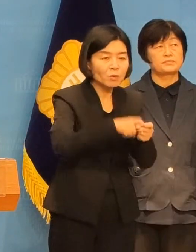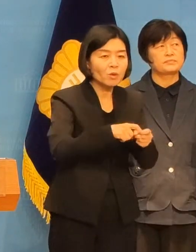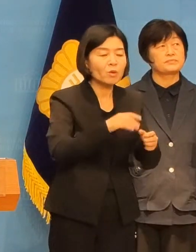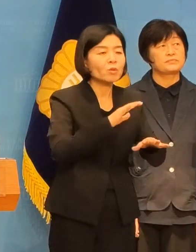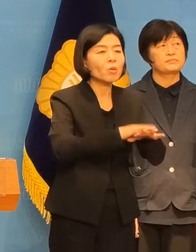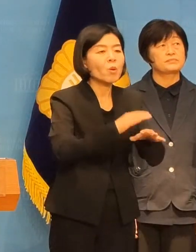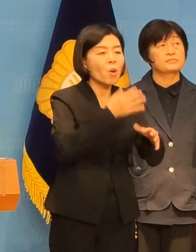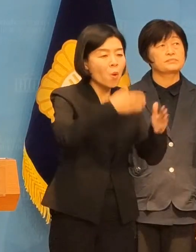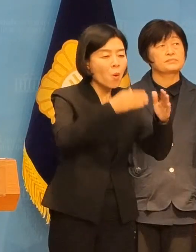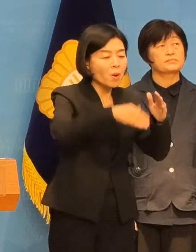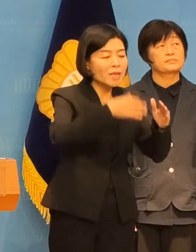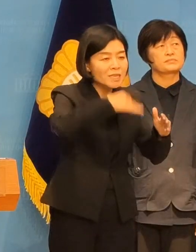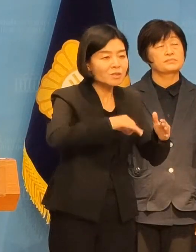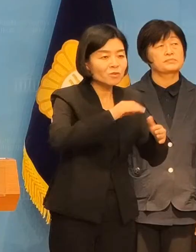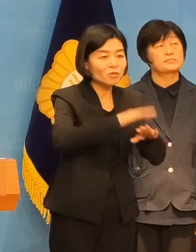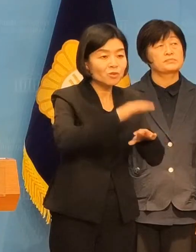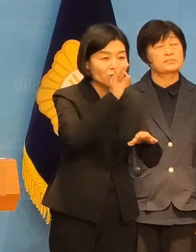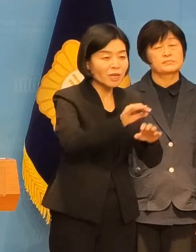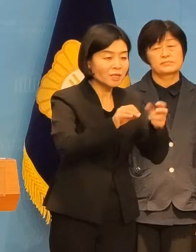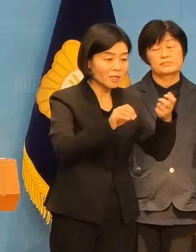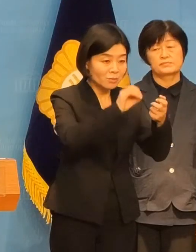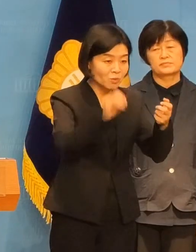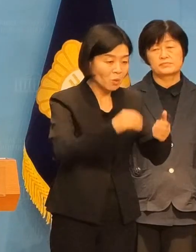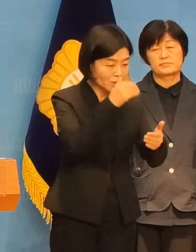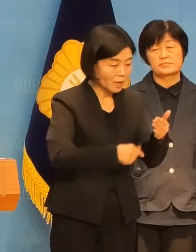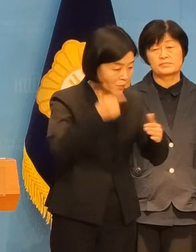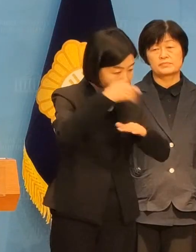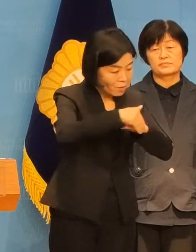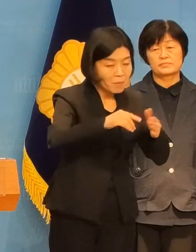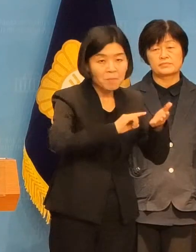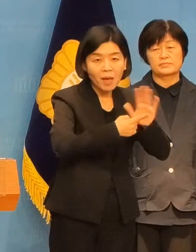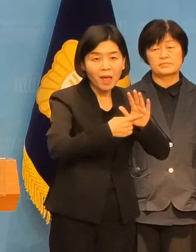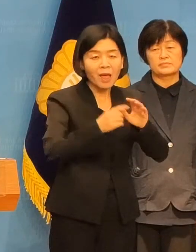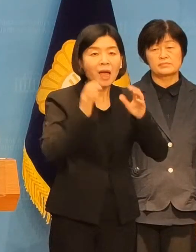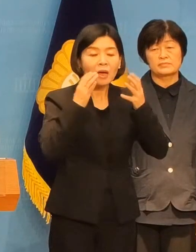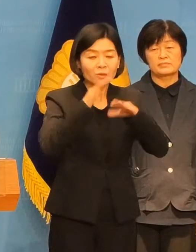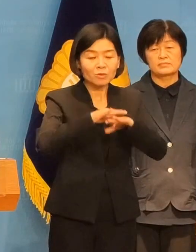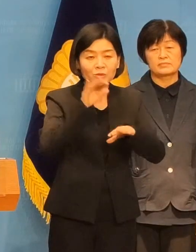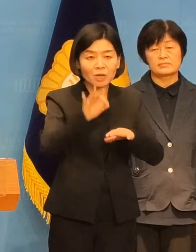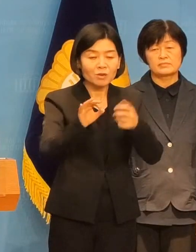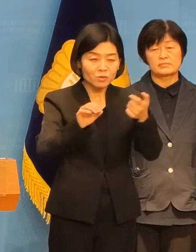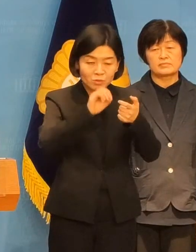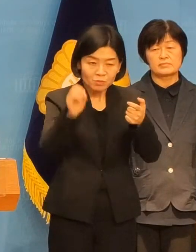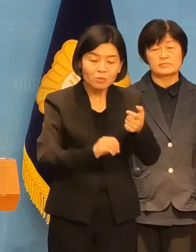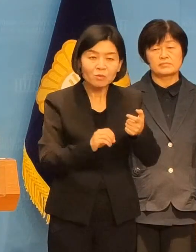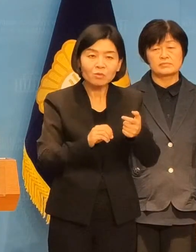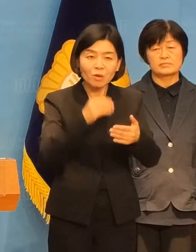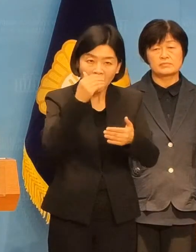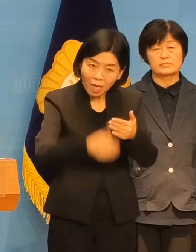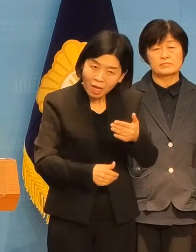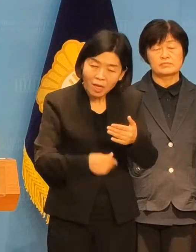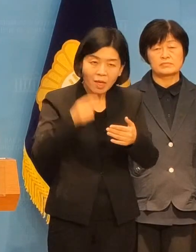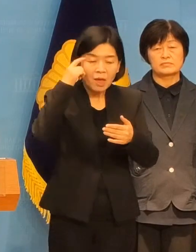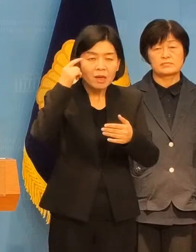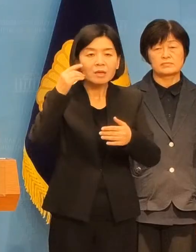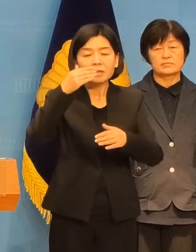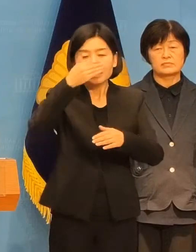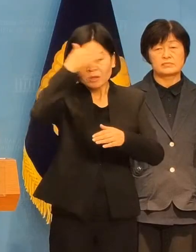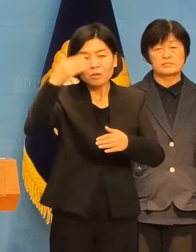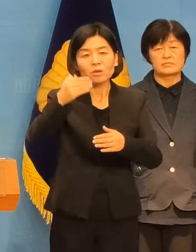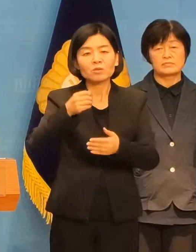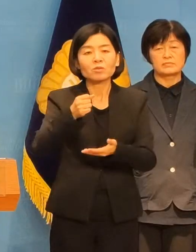70% 삭감 계획이 발표되는가 하면 아동수당 약 60%, 청년 종자 통장